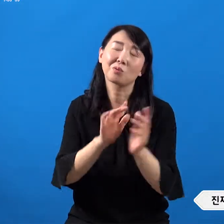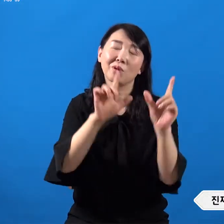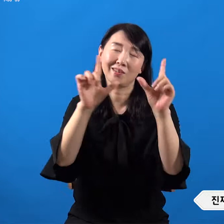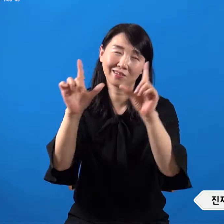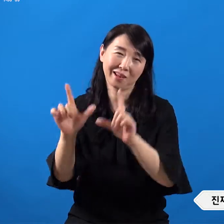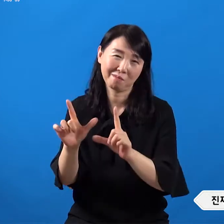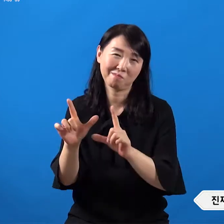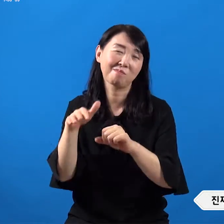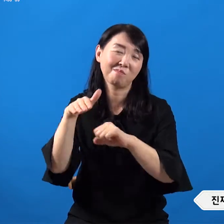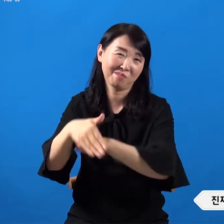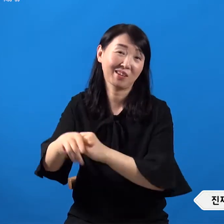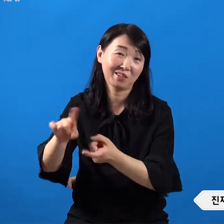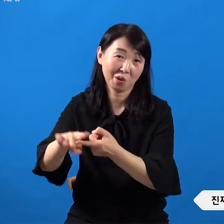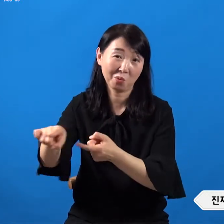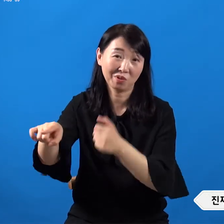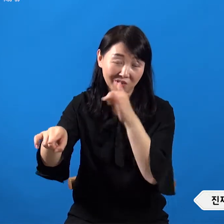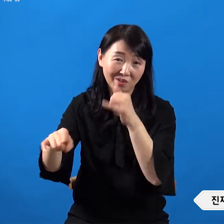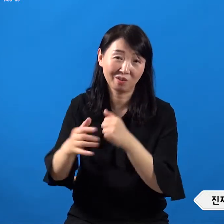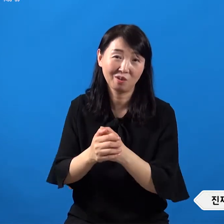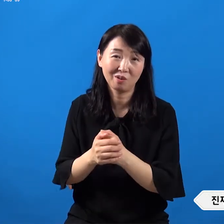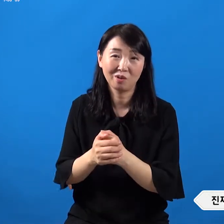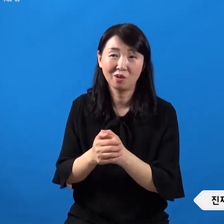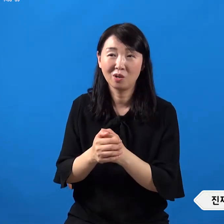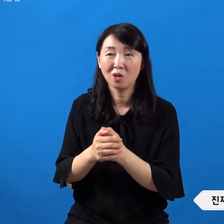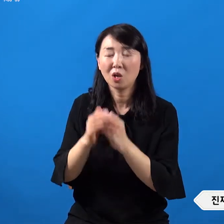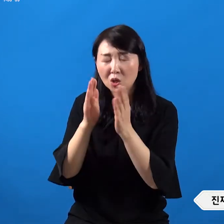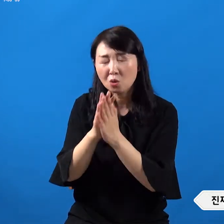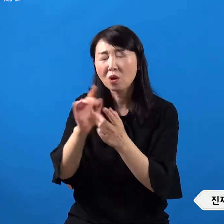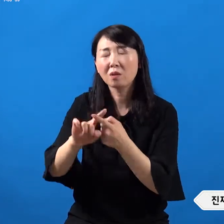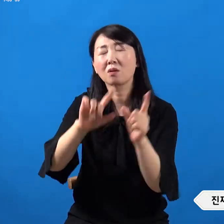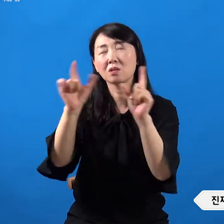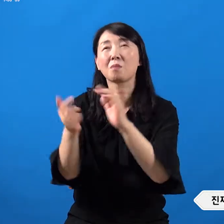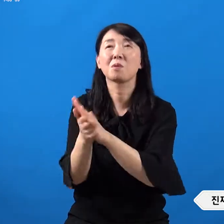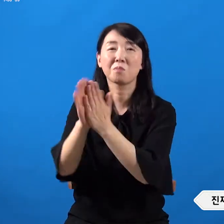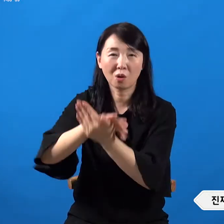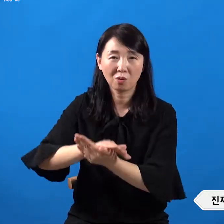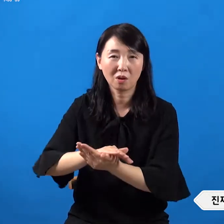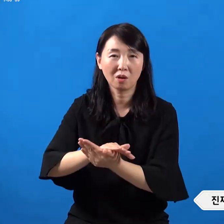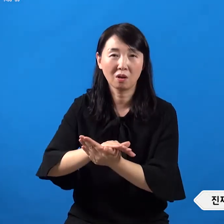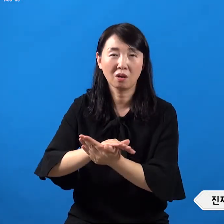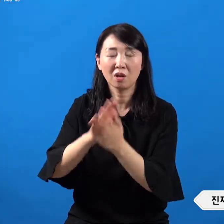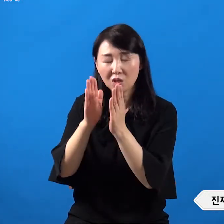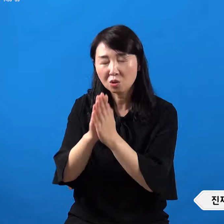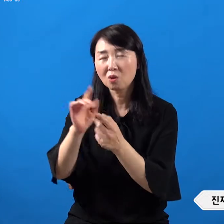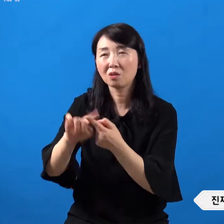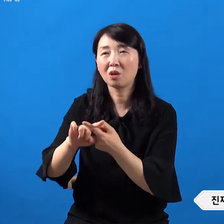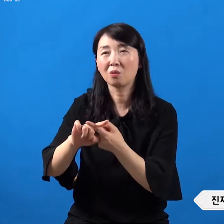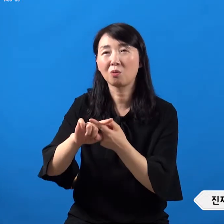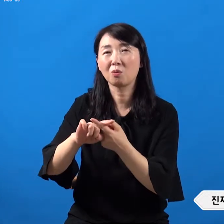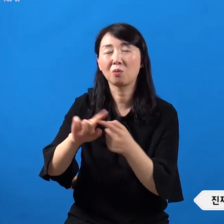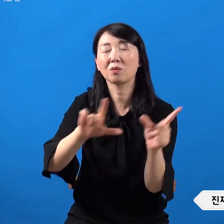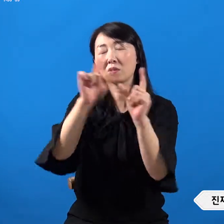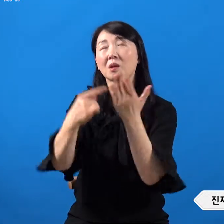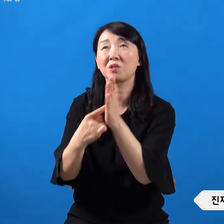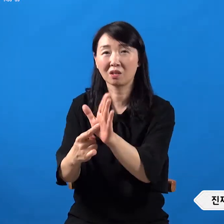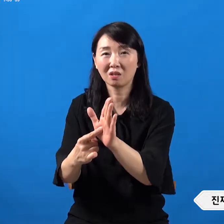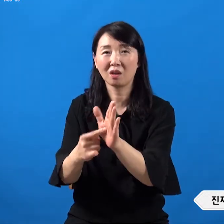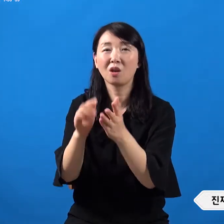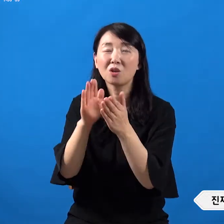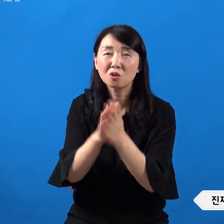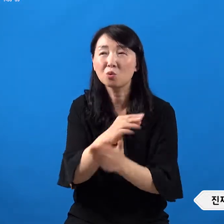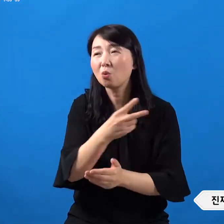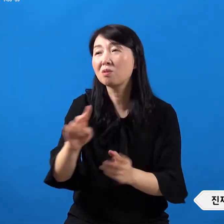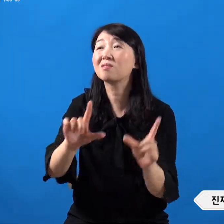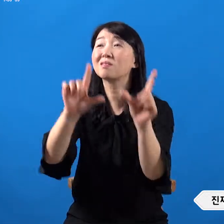삶을 사셨습니다. 기도한 대로 삶이 변화됩니다. 기도한 대로 삶이 나타납니다. 기도가 삶이